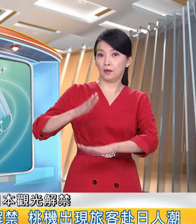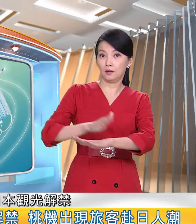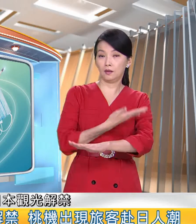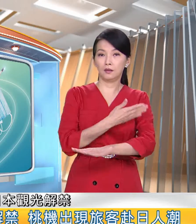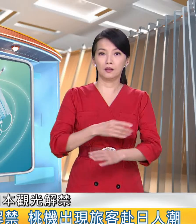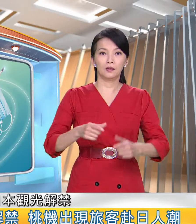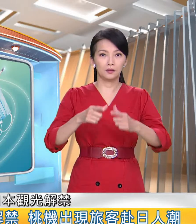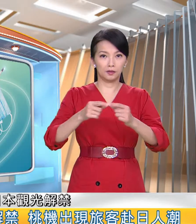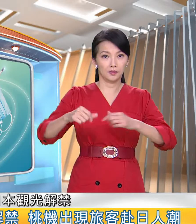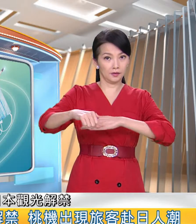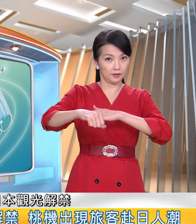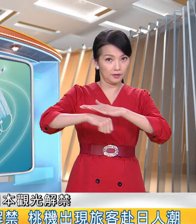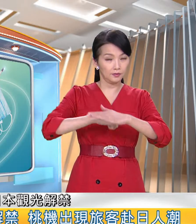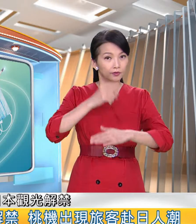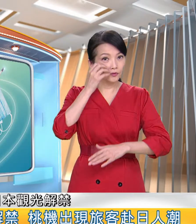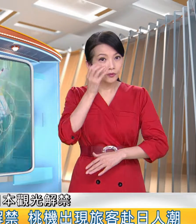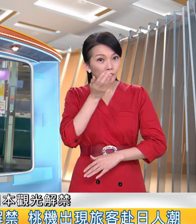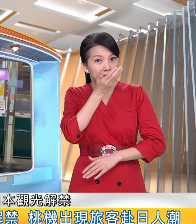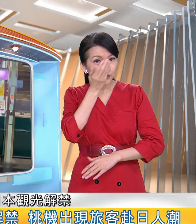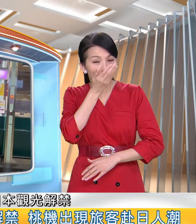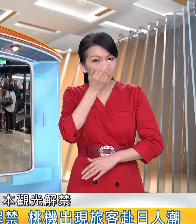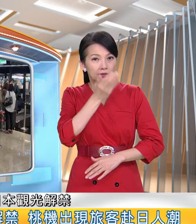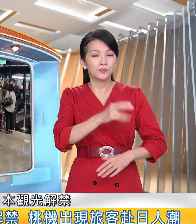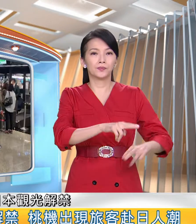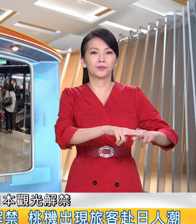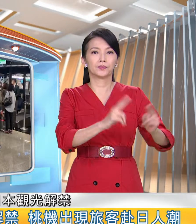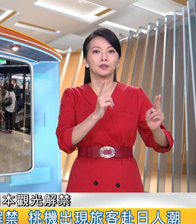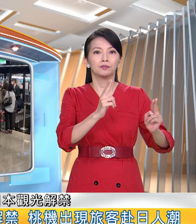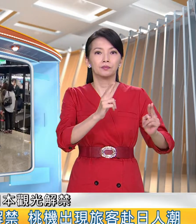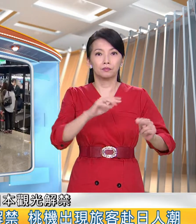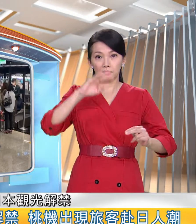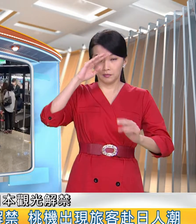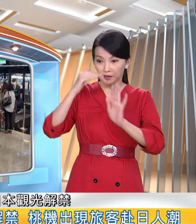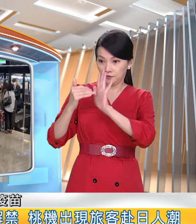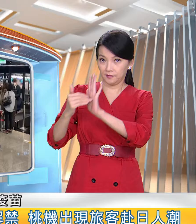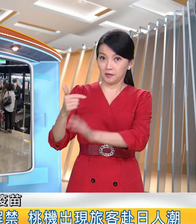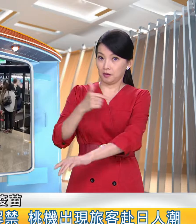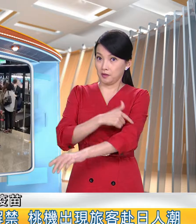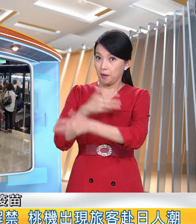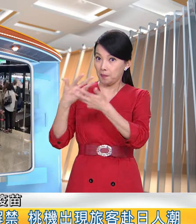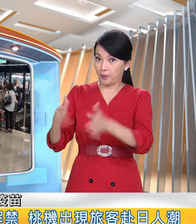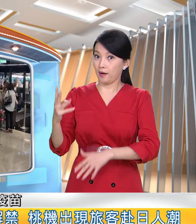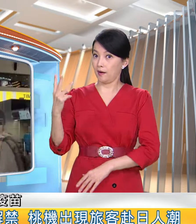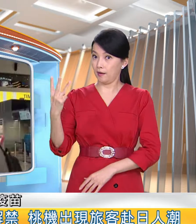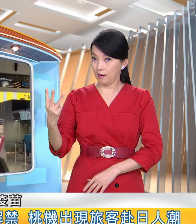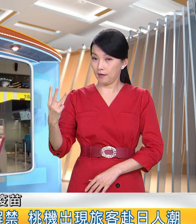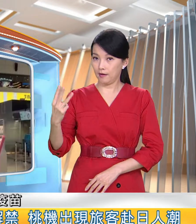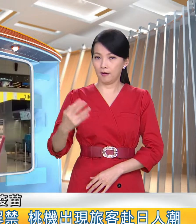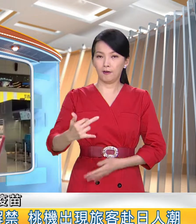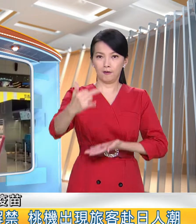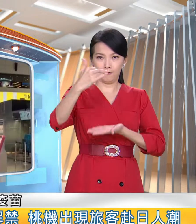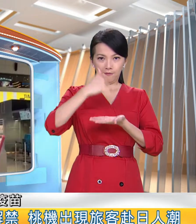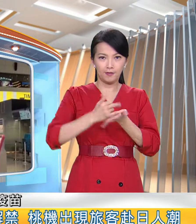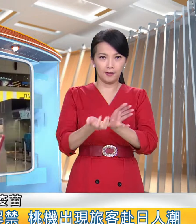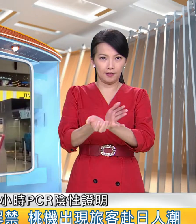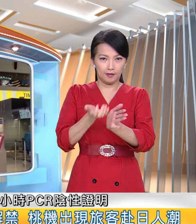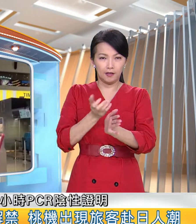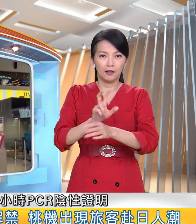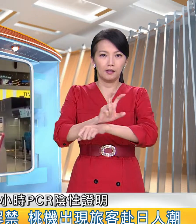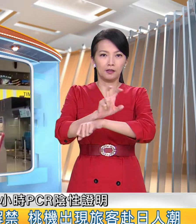从昨天开始，日本观光解禁，只有接种三剂疫苗或是离境